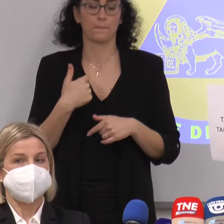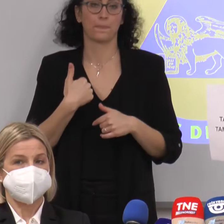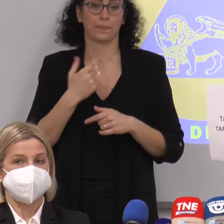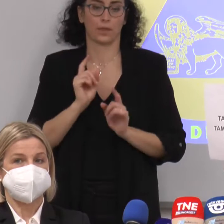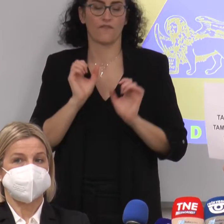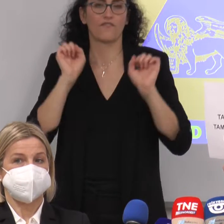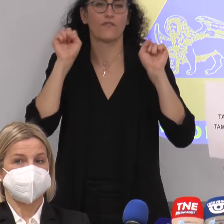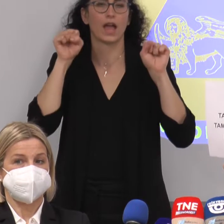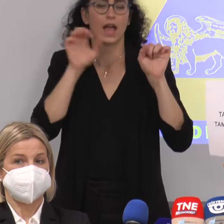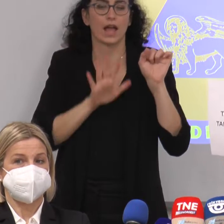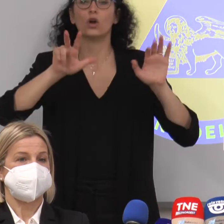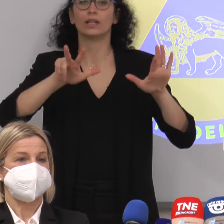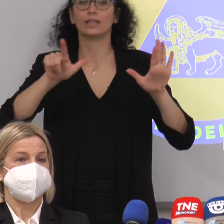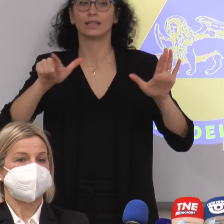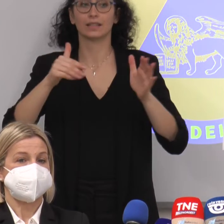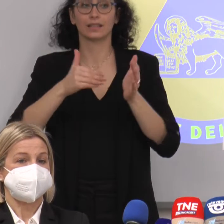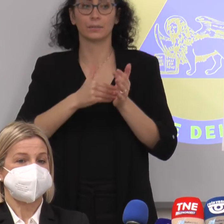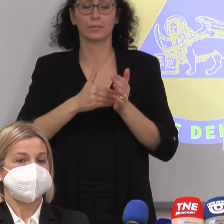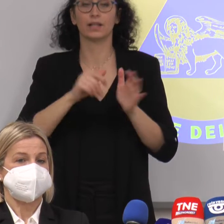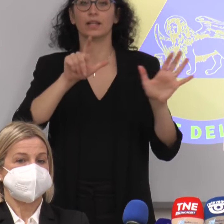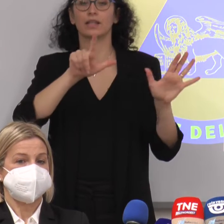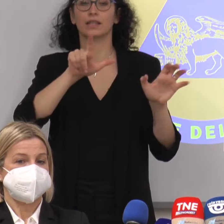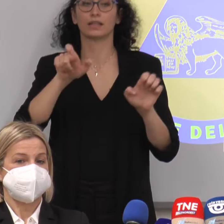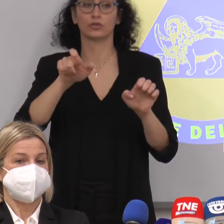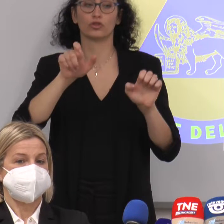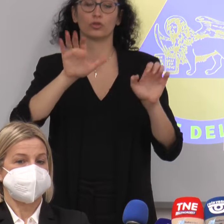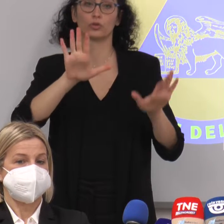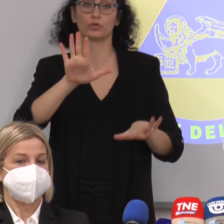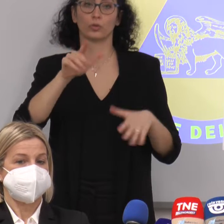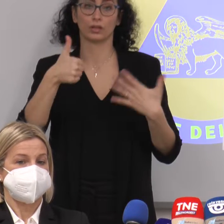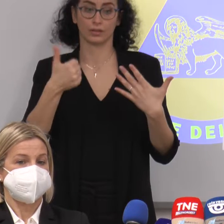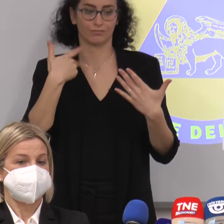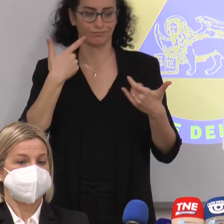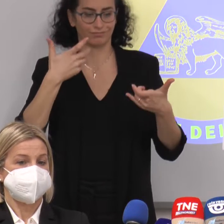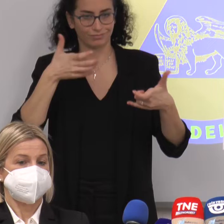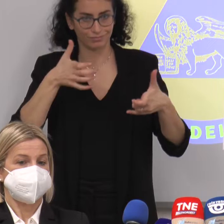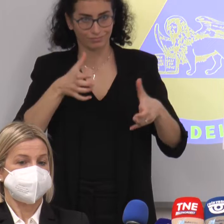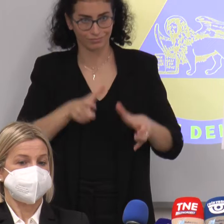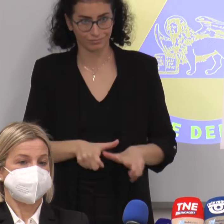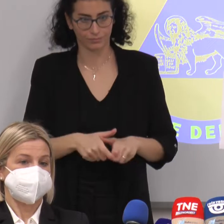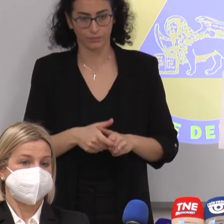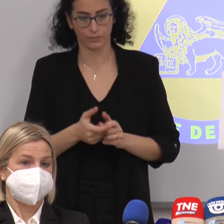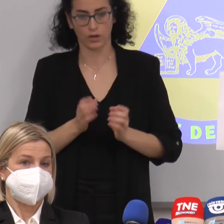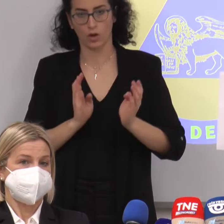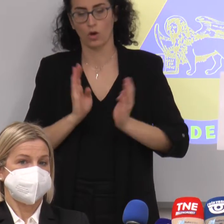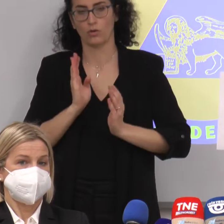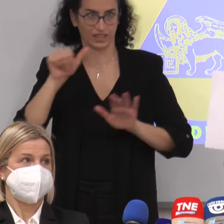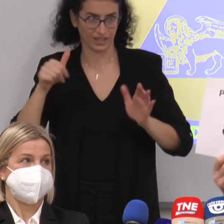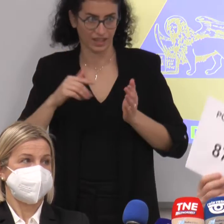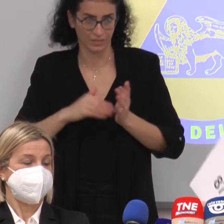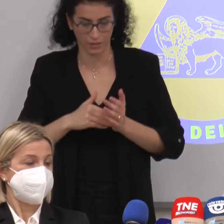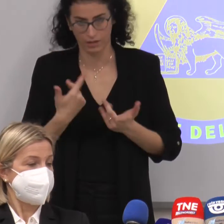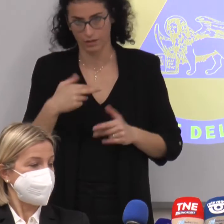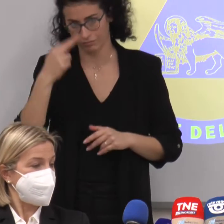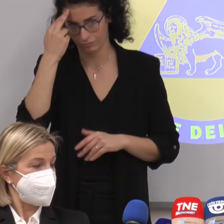le curve sono in picchiata ed anche i modelli previsionali confermano la recessione dei contagi netto calo anche i ricoveri